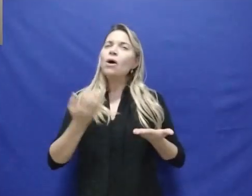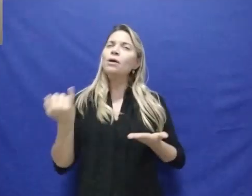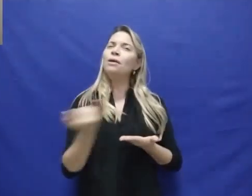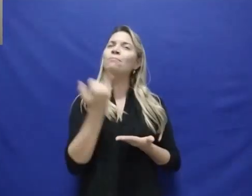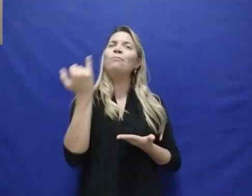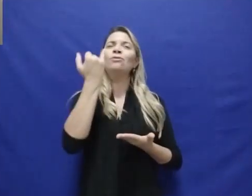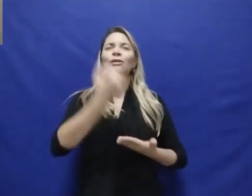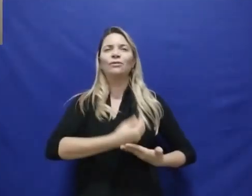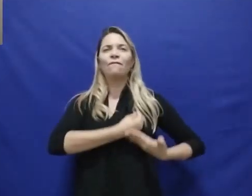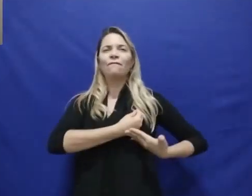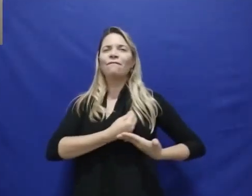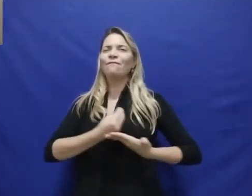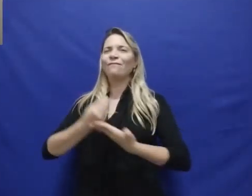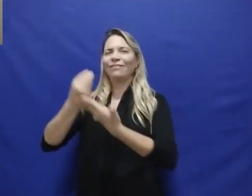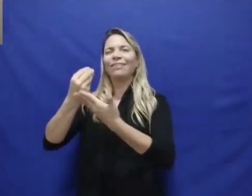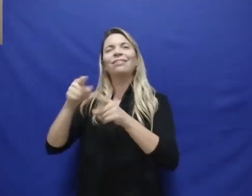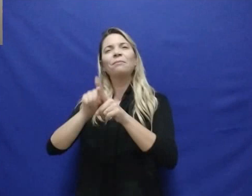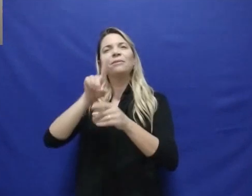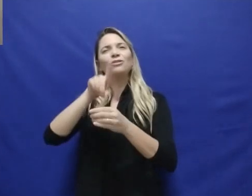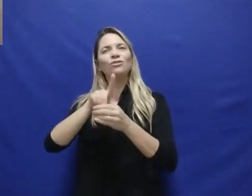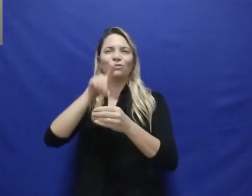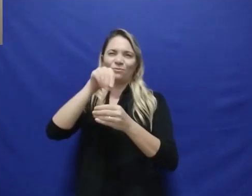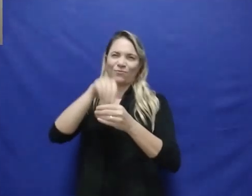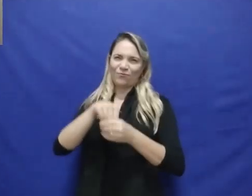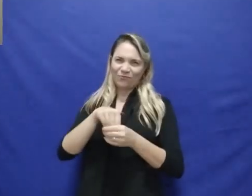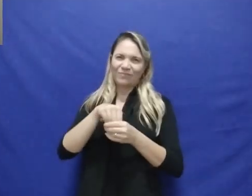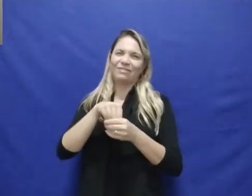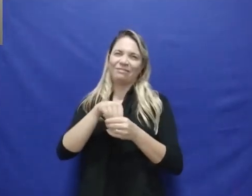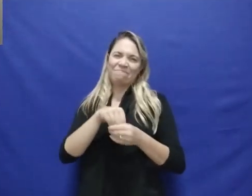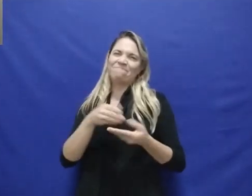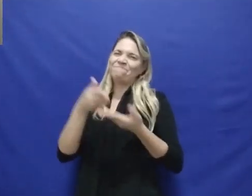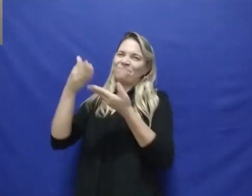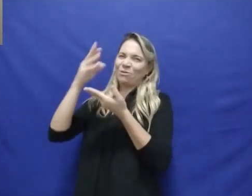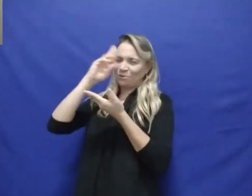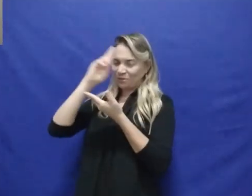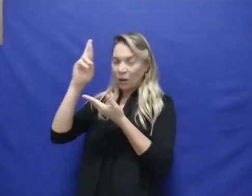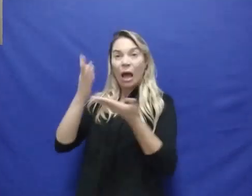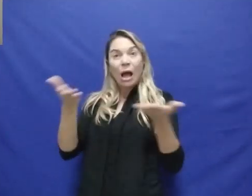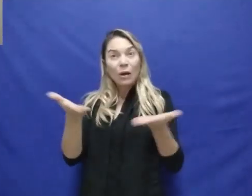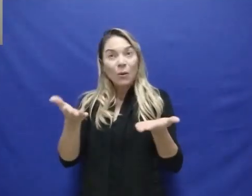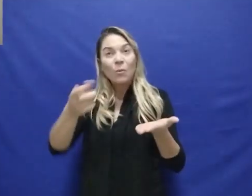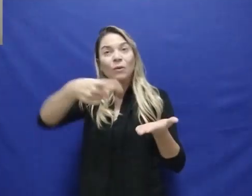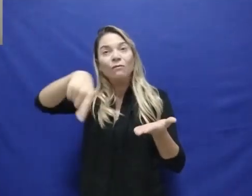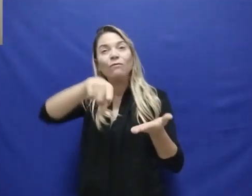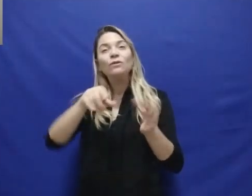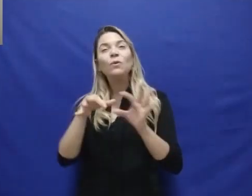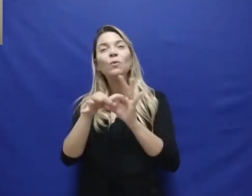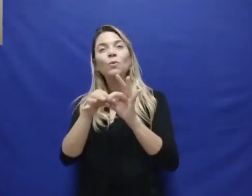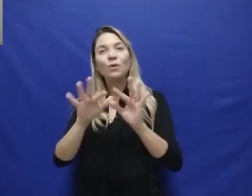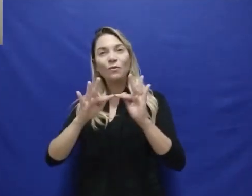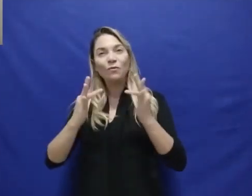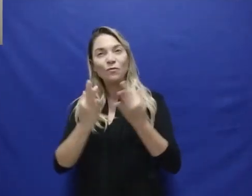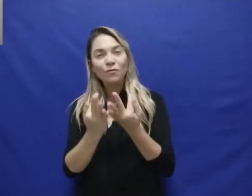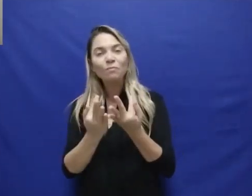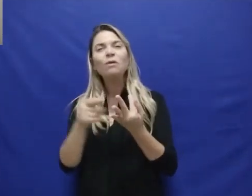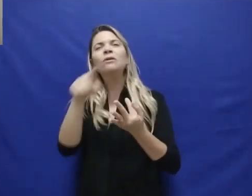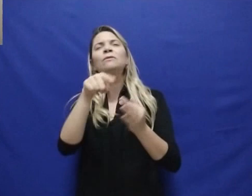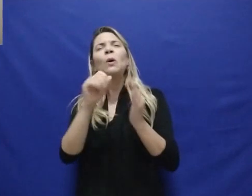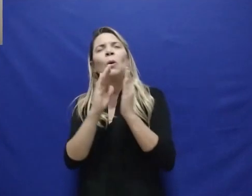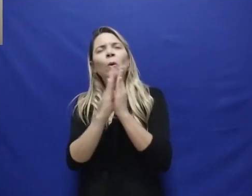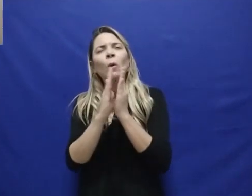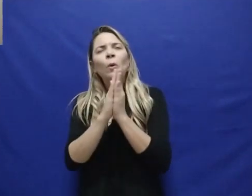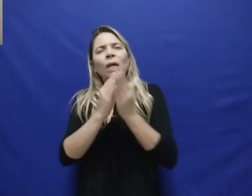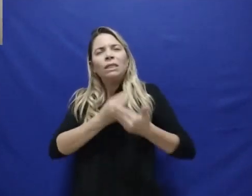vidas e os nossos bens. Esse é o momento para que você, juntamente com a sua família, ore consagrando a sua vida, os